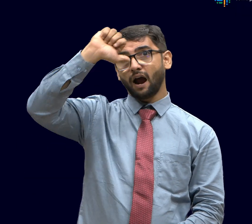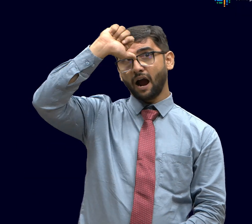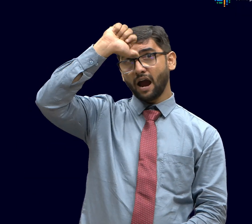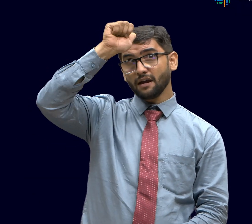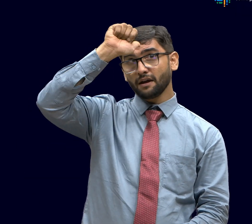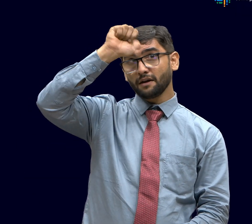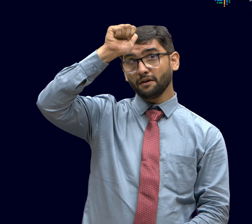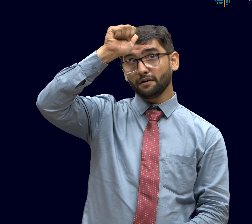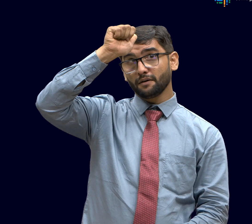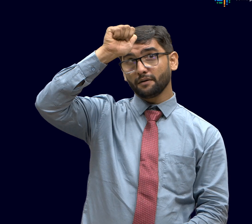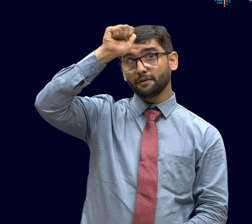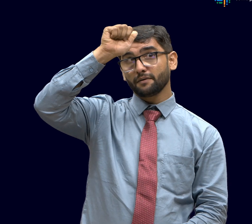હિન્દી,